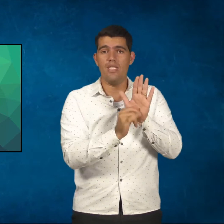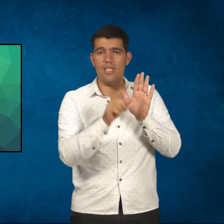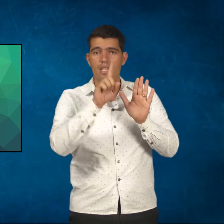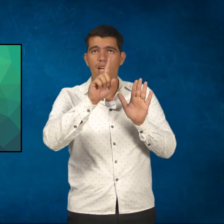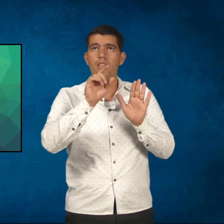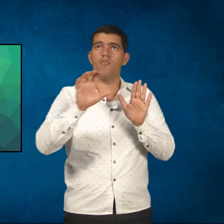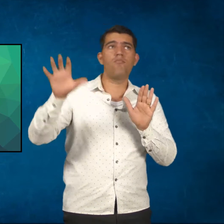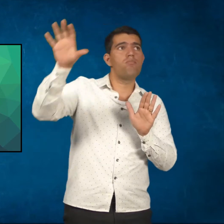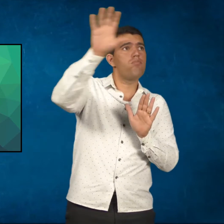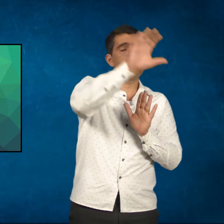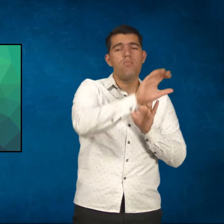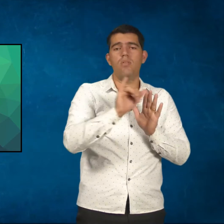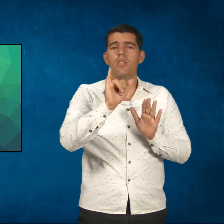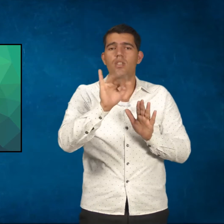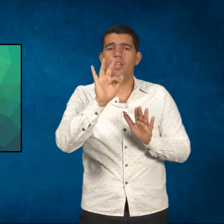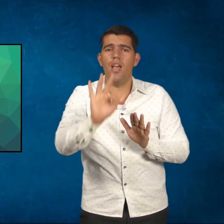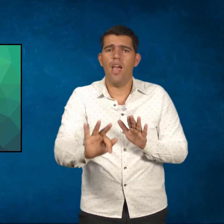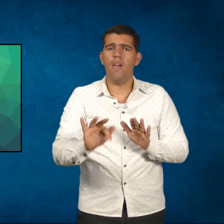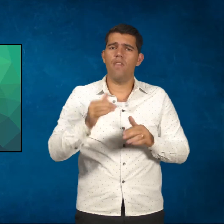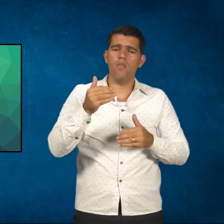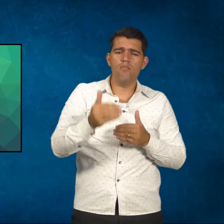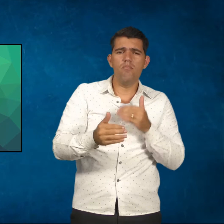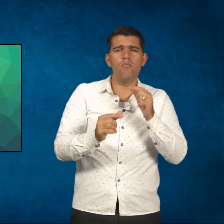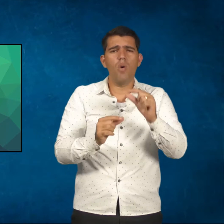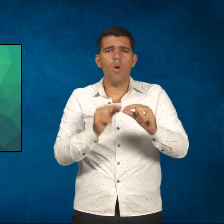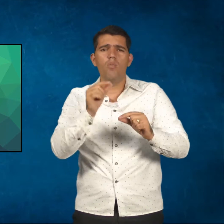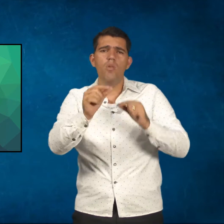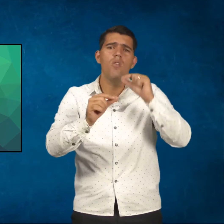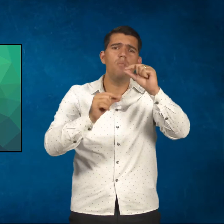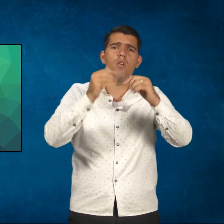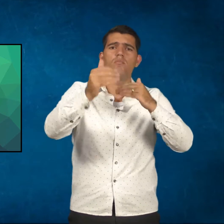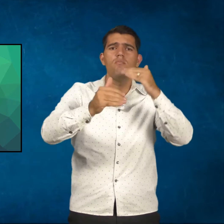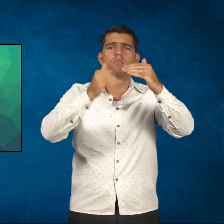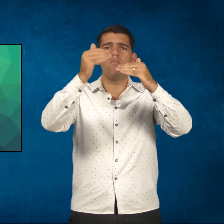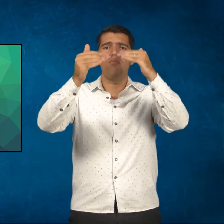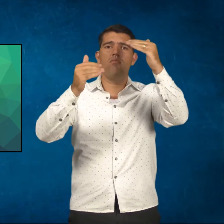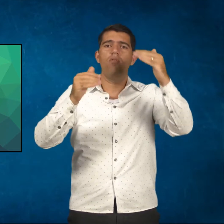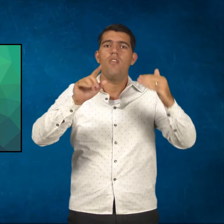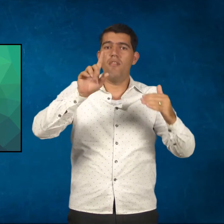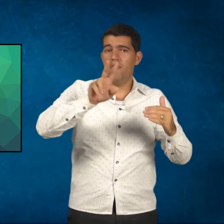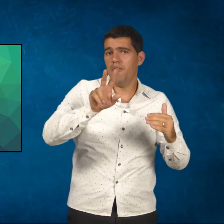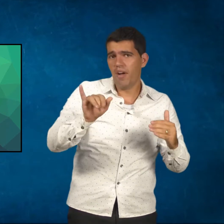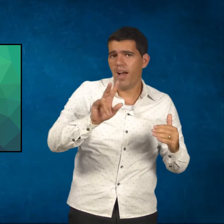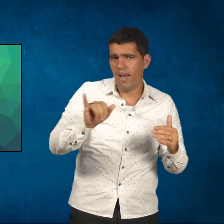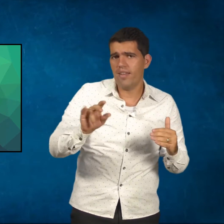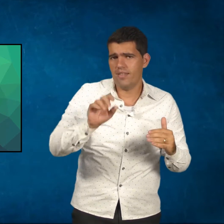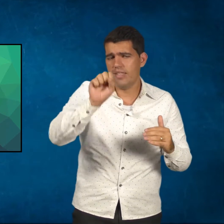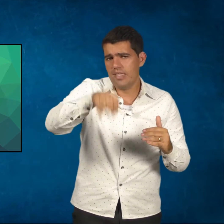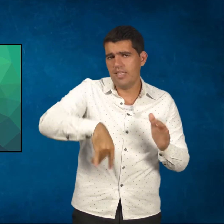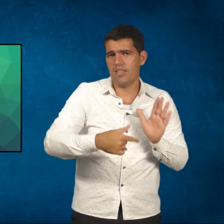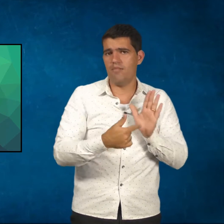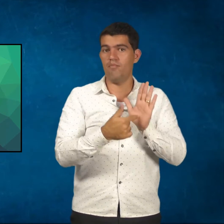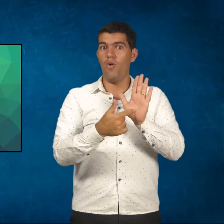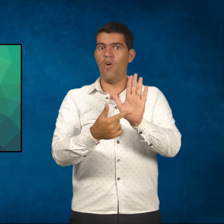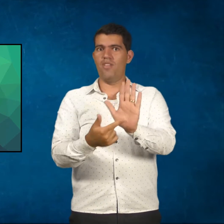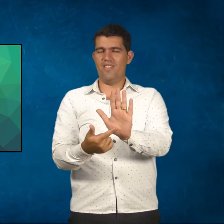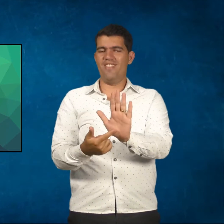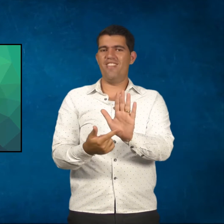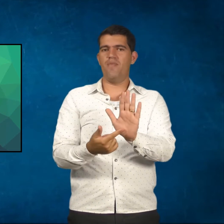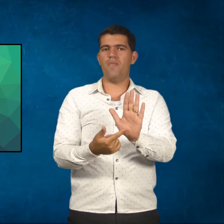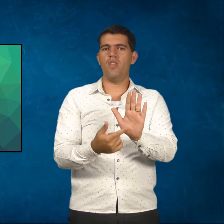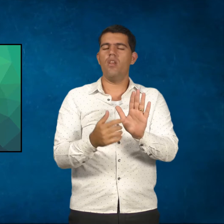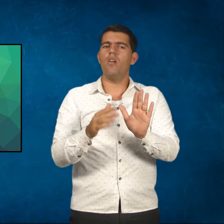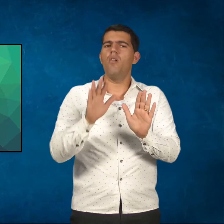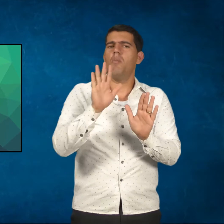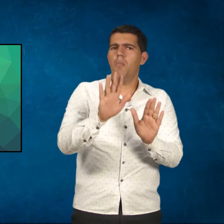dos institutos que, aos poucos, vamos dizer assim, parece ir se apresentando, mas não